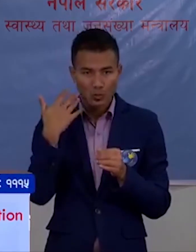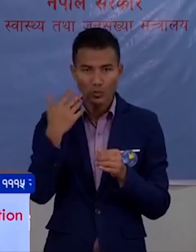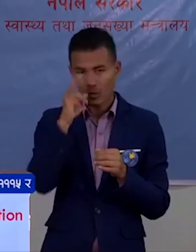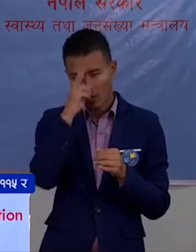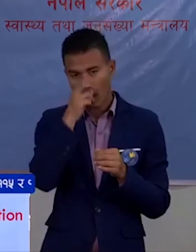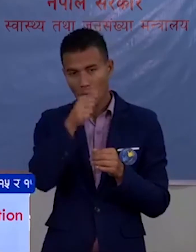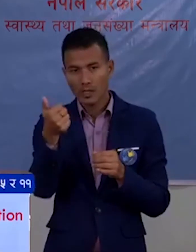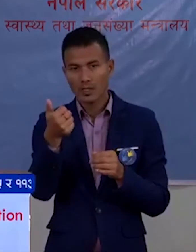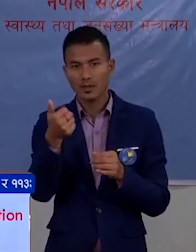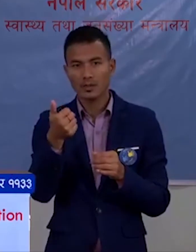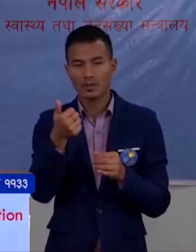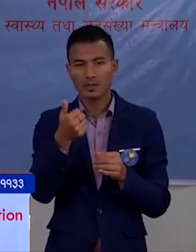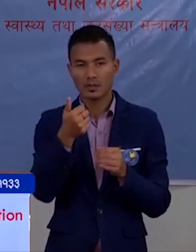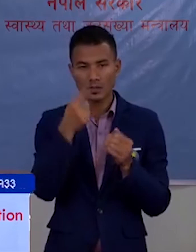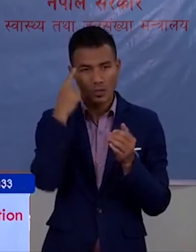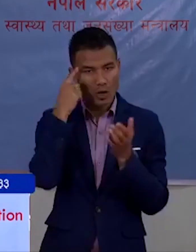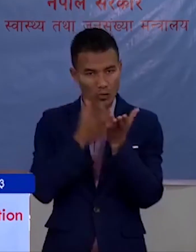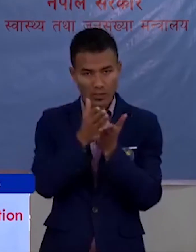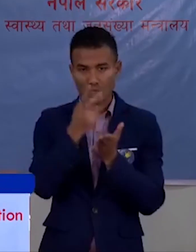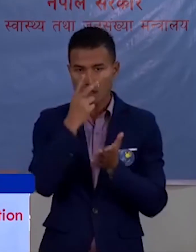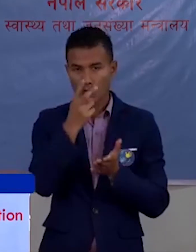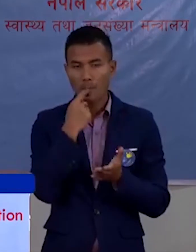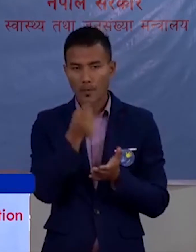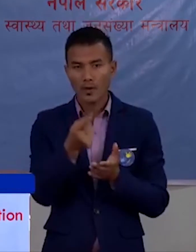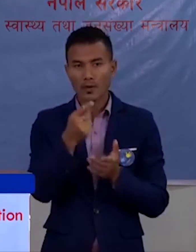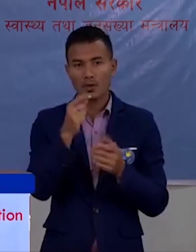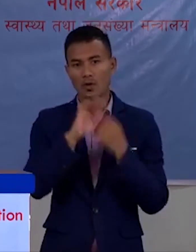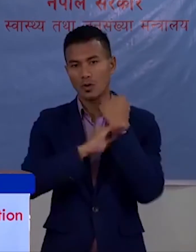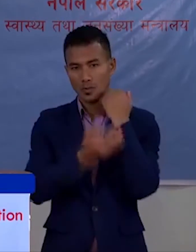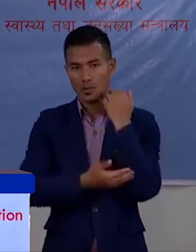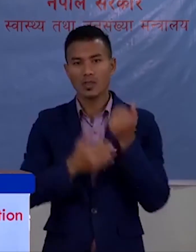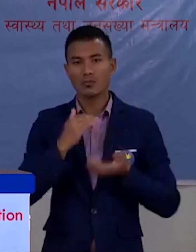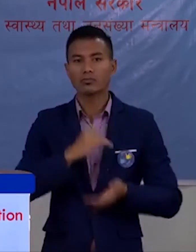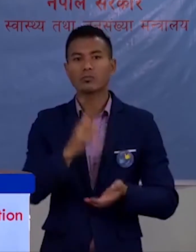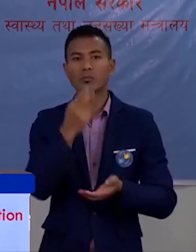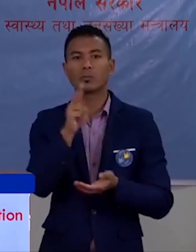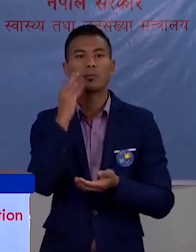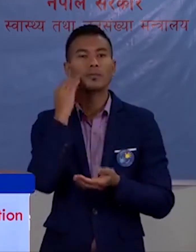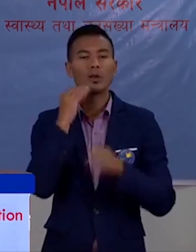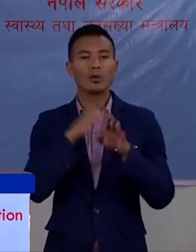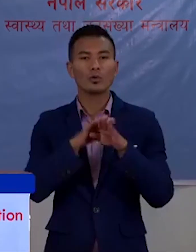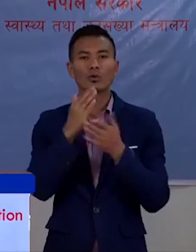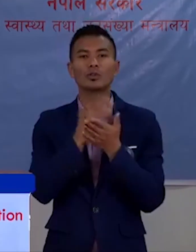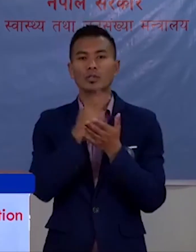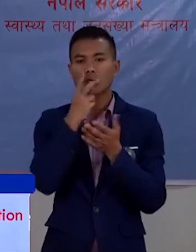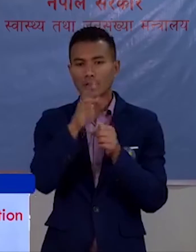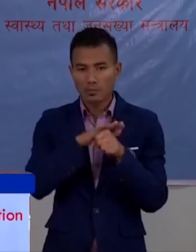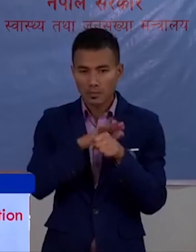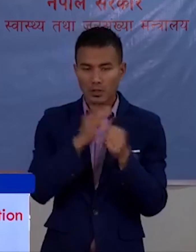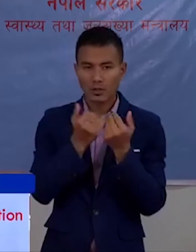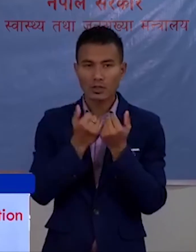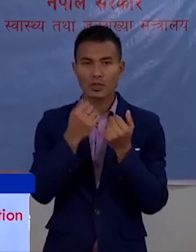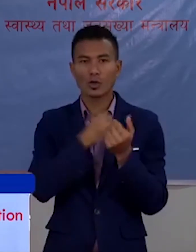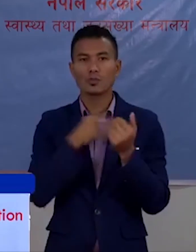वा अन्य लक्षणहरू देखिएमा गर्भवती तथा सुत्केरी महिलाहरूको कसरी स्याहार सुसार गरिन्छ, अस्पतालमा